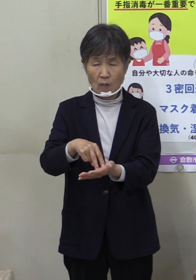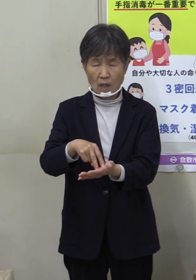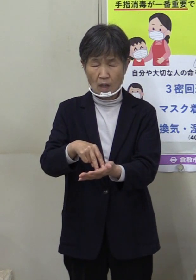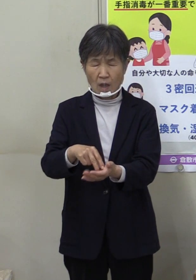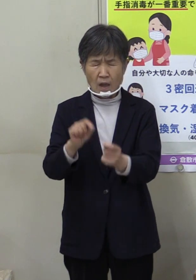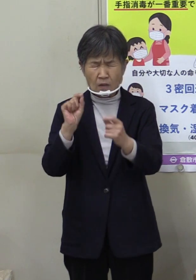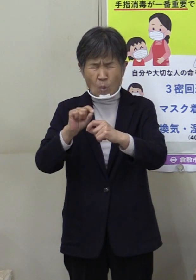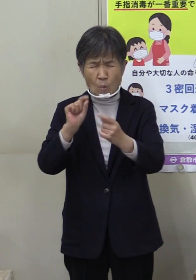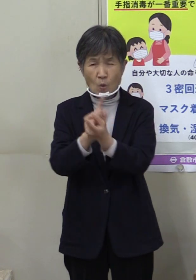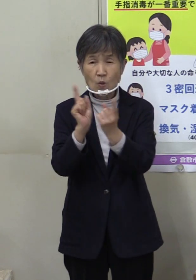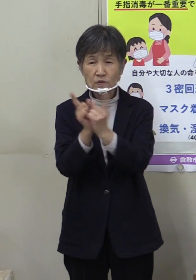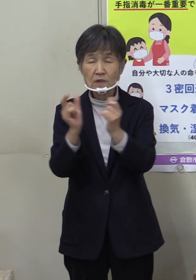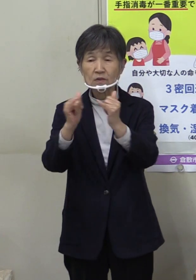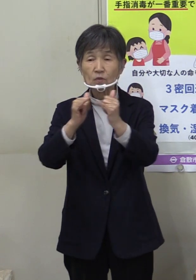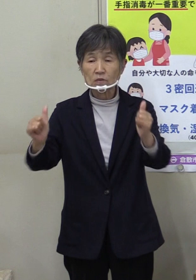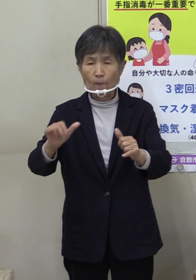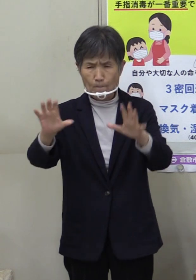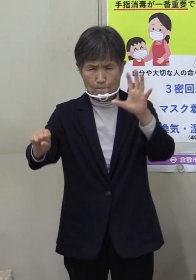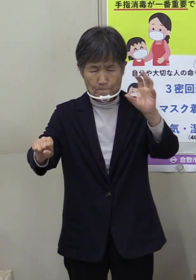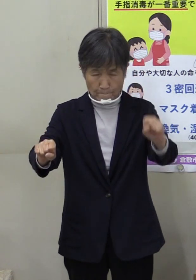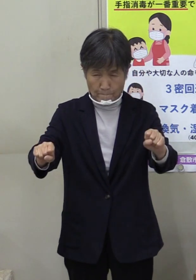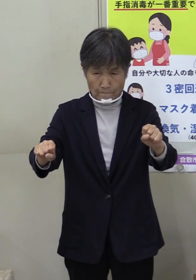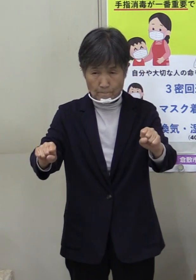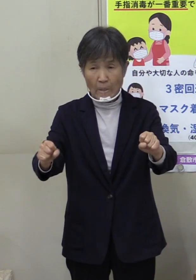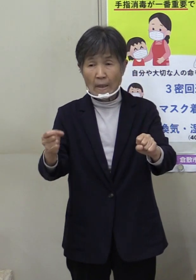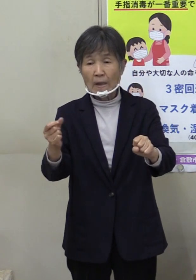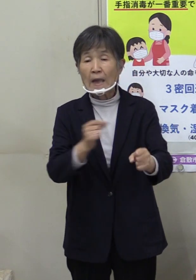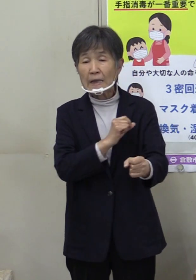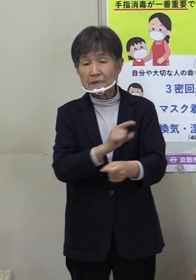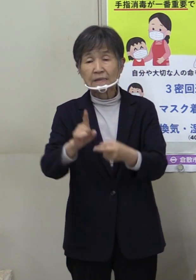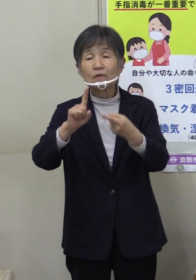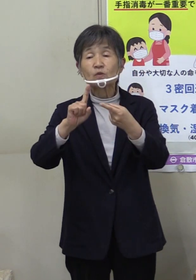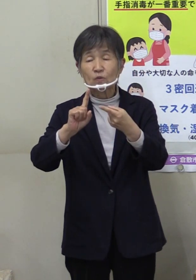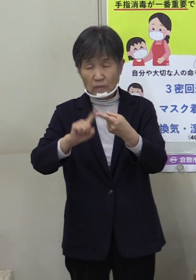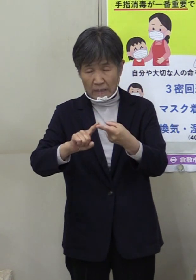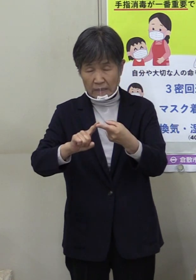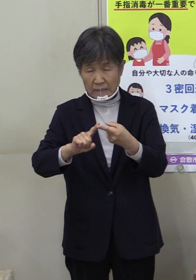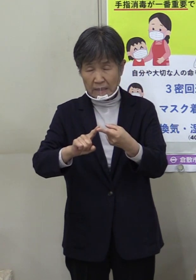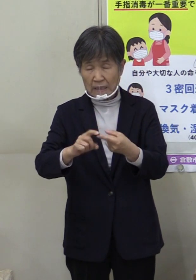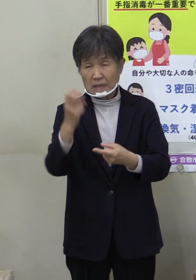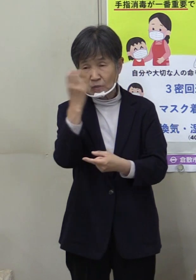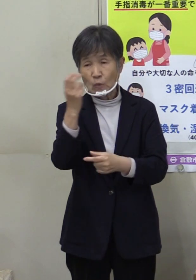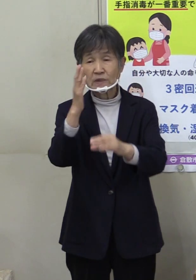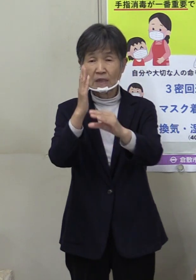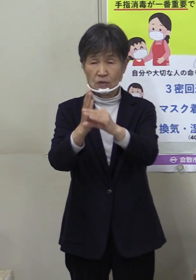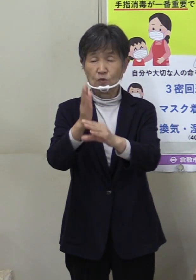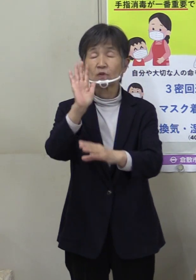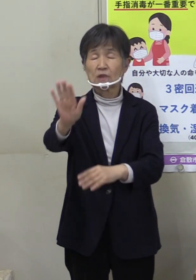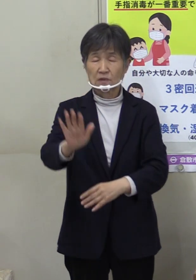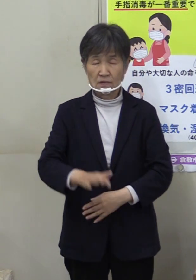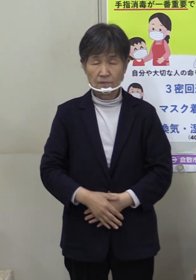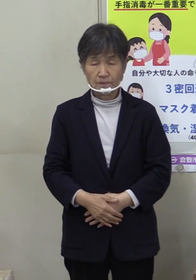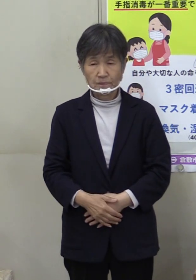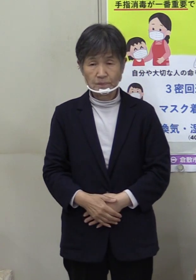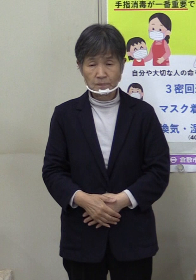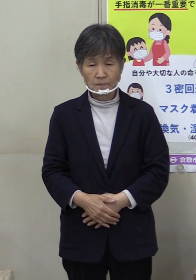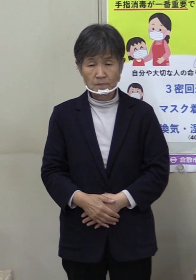接触者の把握を含めた積極的疫学調査を実施しているところでございます。